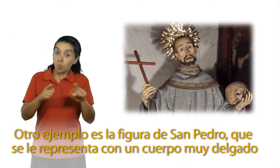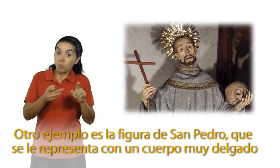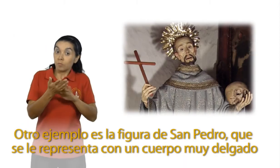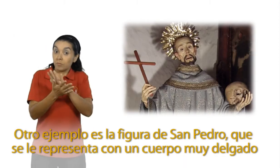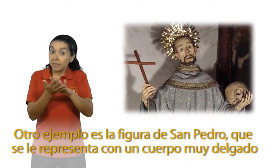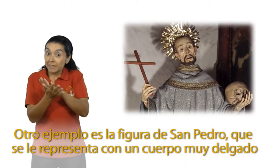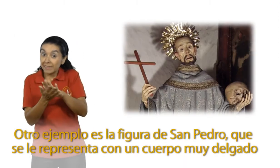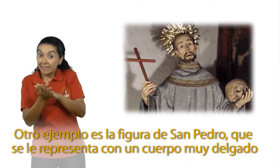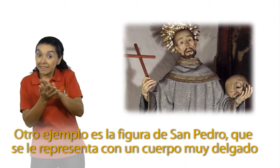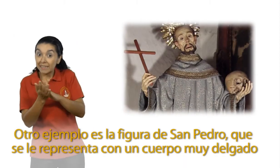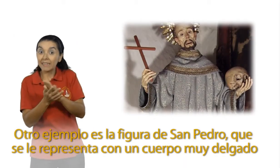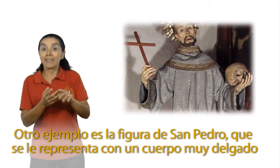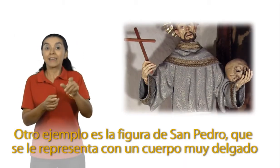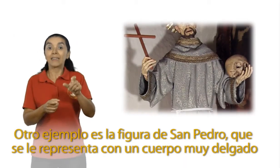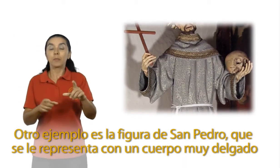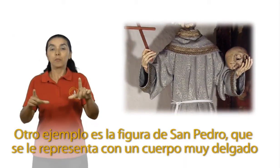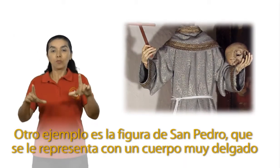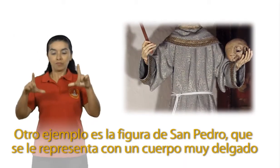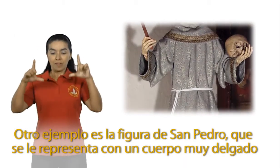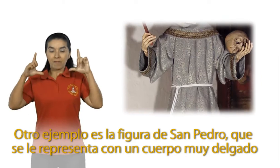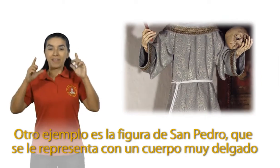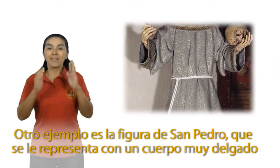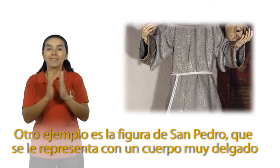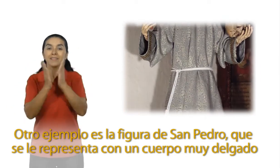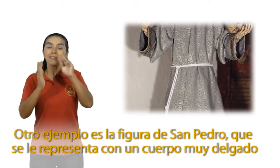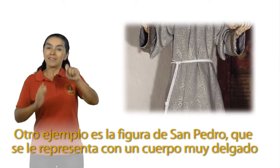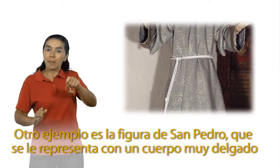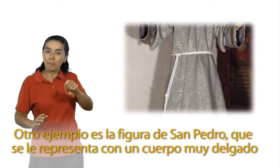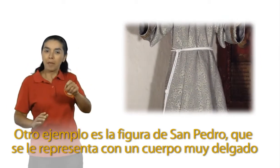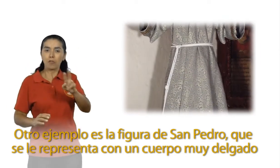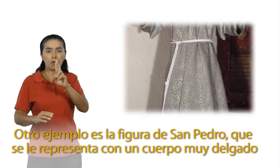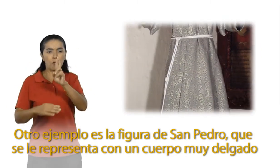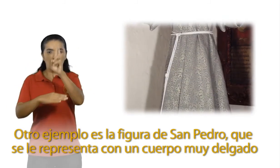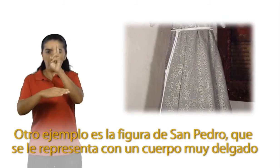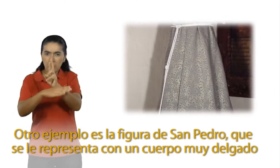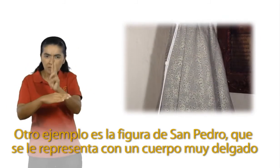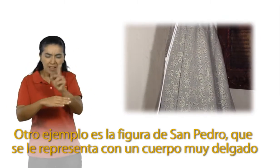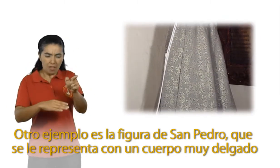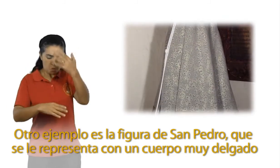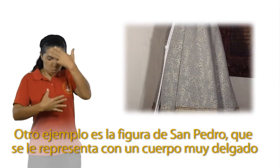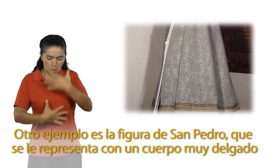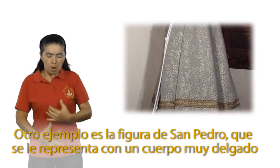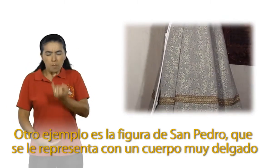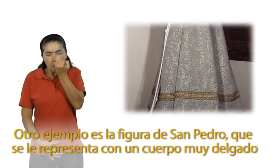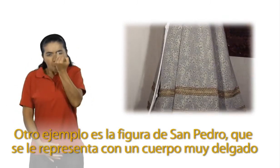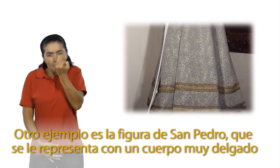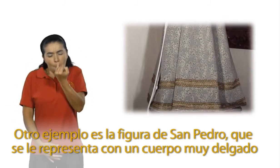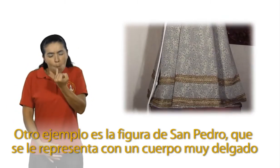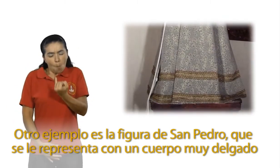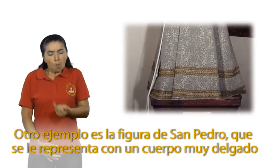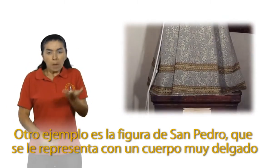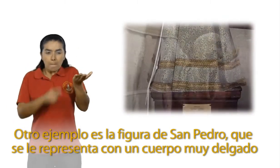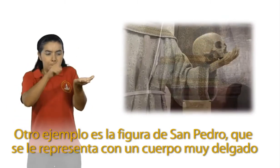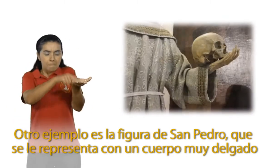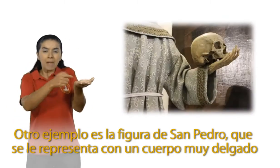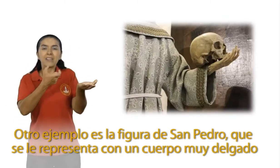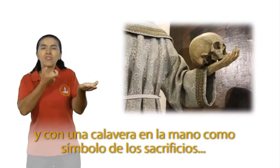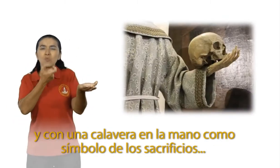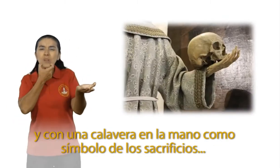Otro ejemplo es la figura de San Pedro, que se le representa con un cuerpo muy delgado y